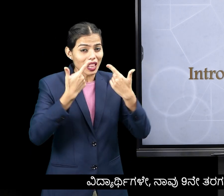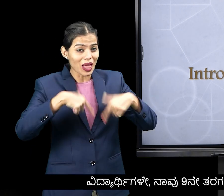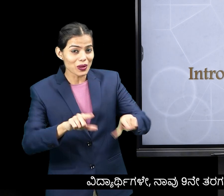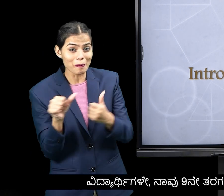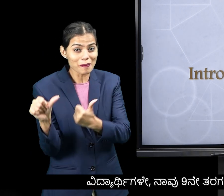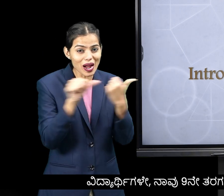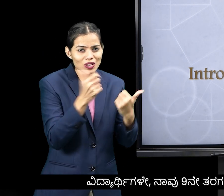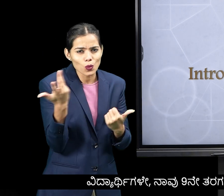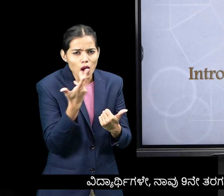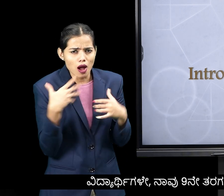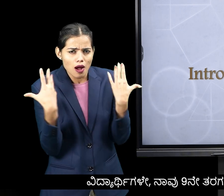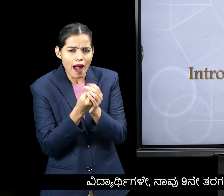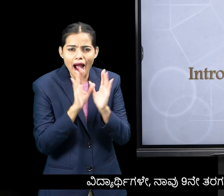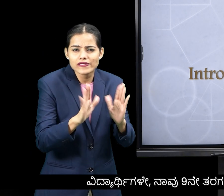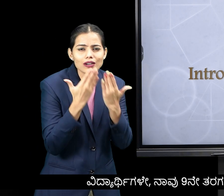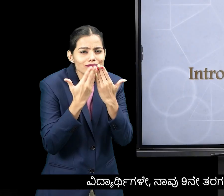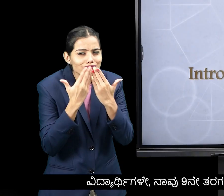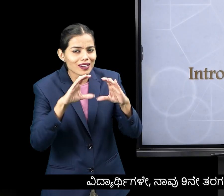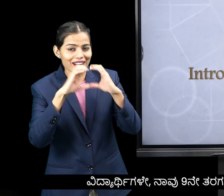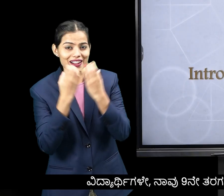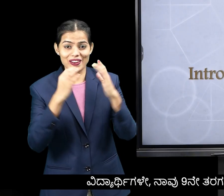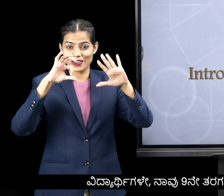ವಿದ್ಯಾರ್ಥಿಗಳೇ, ನಾವು 9ನೇ ತರಗತಿಯಲ್ಲಿ ಓದಿದ್ದನ್ನ ನೆನಪಿಸಿಕೊಳ್ಳೋಣ.